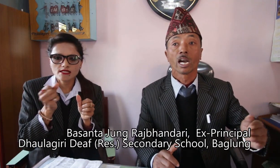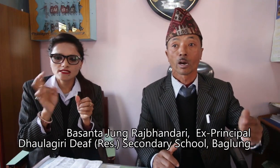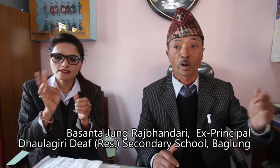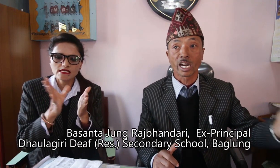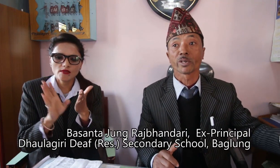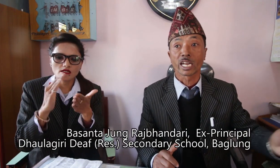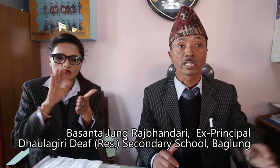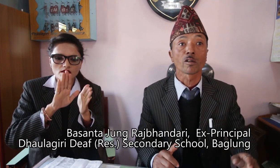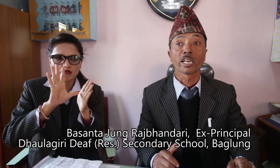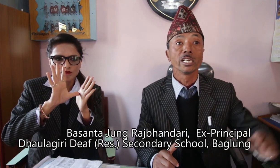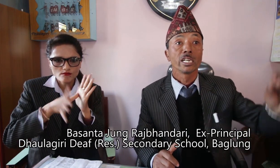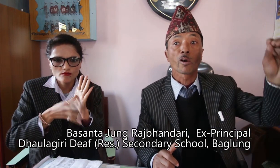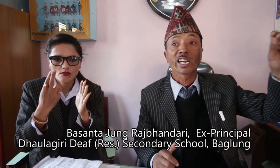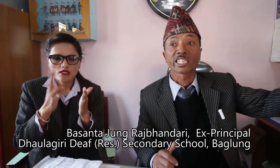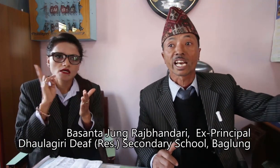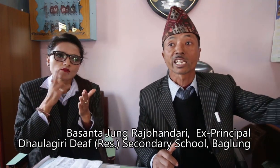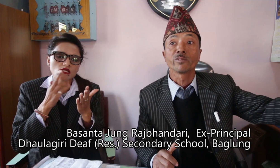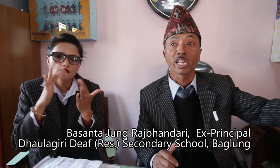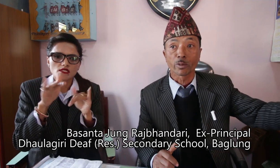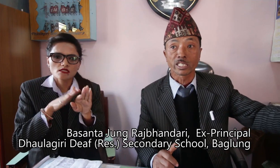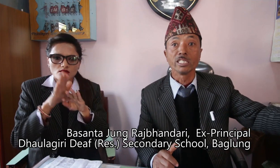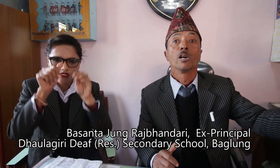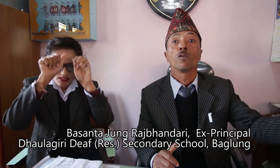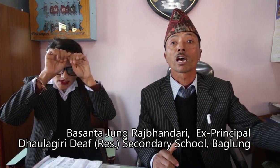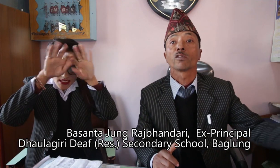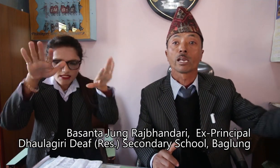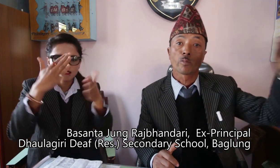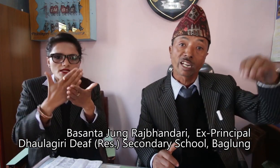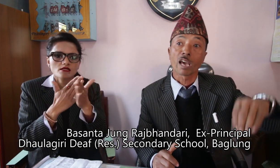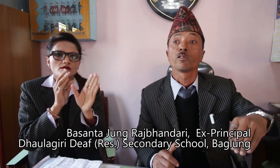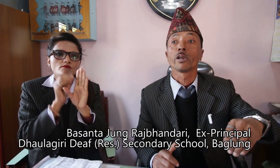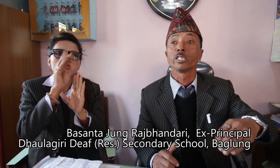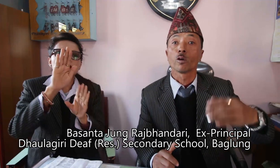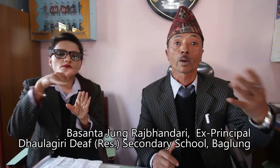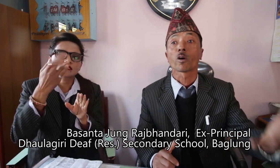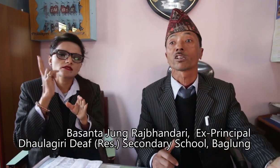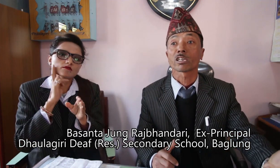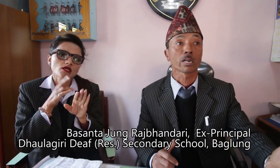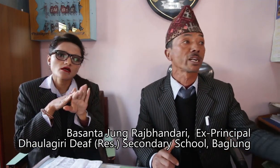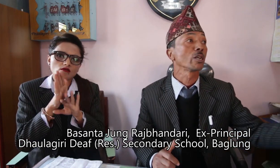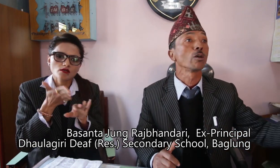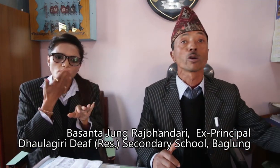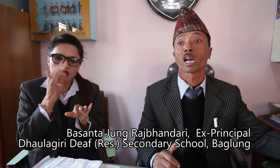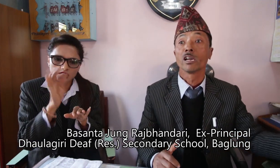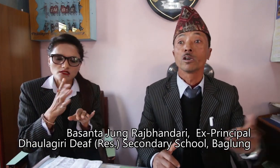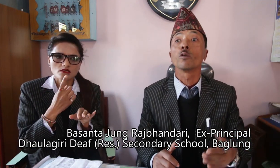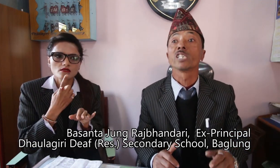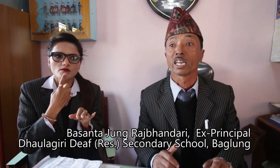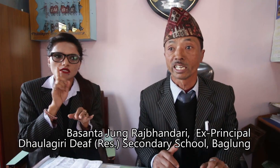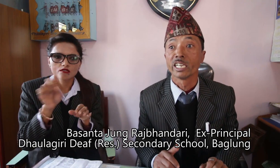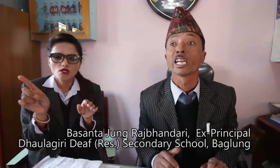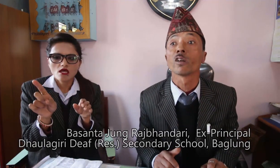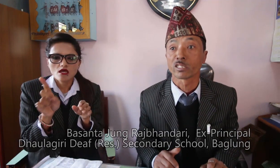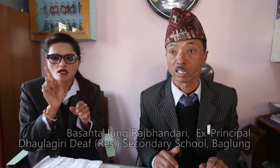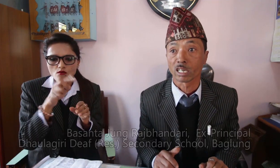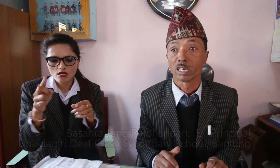भएका बहिरा विद्यार्थीहरूलाई एवेरनेस कार्यक्रम दिएपछि उहाँहरूलाई बहिराहरूले पनि एउटा पढ्न सक्छ भन्ने यो एउटा